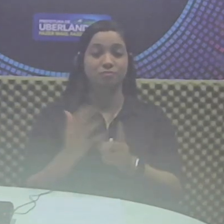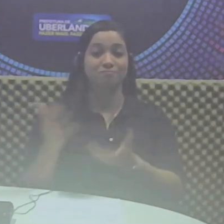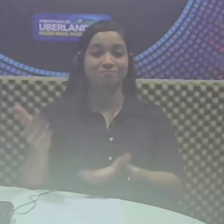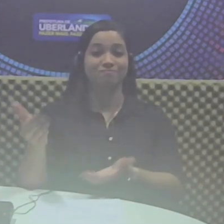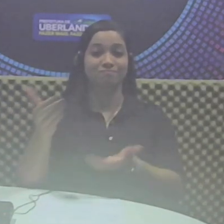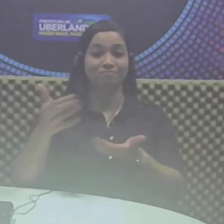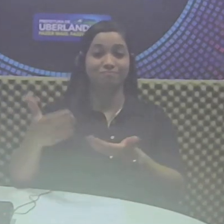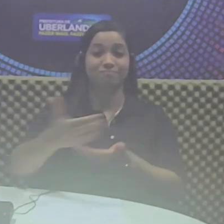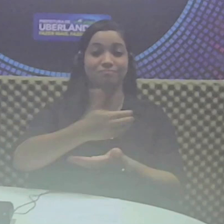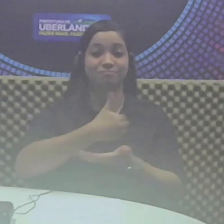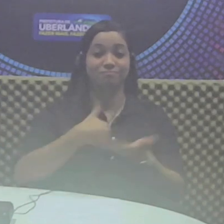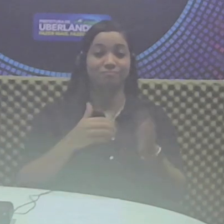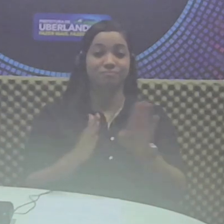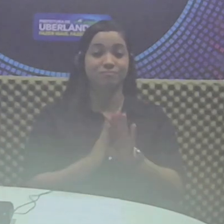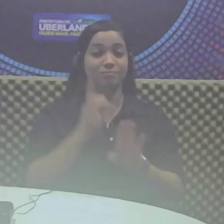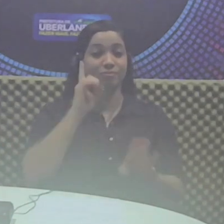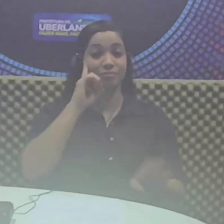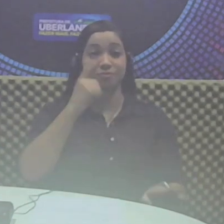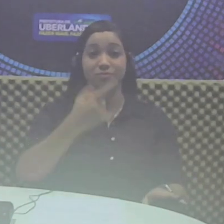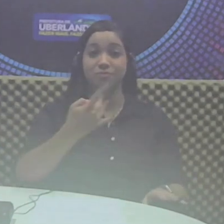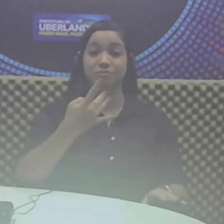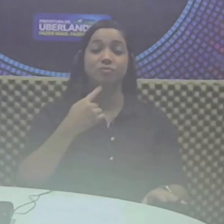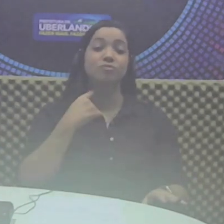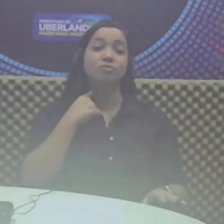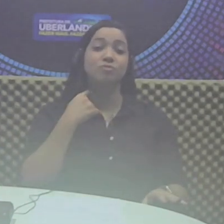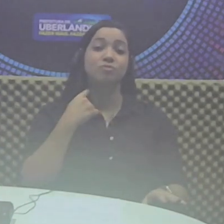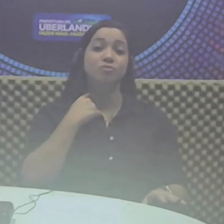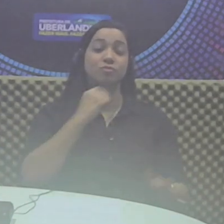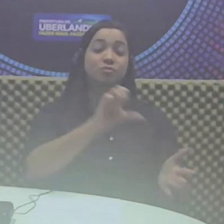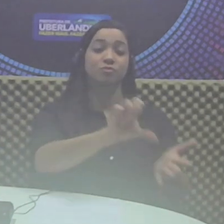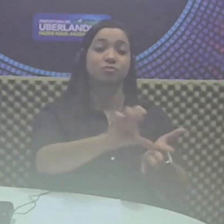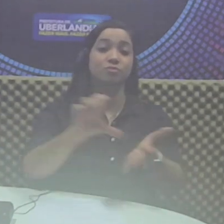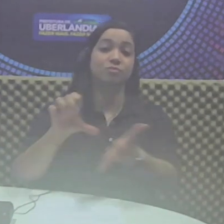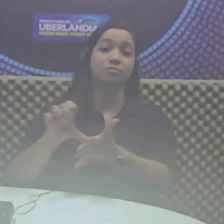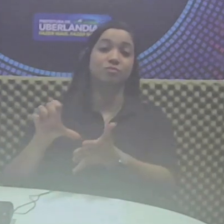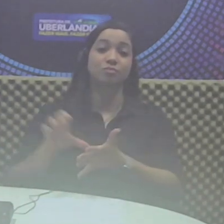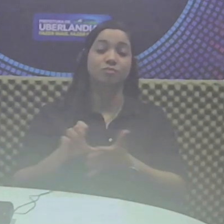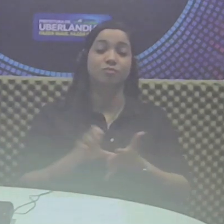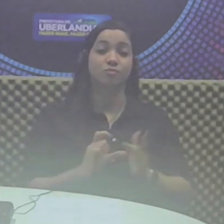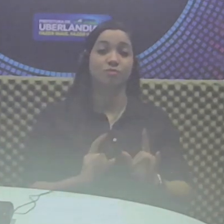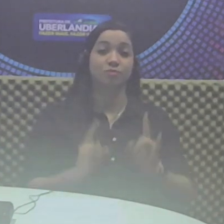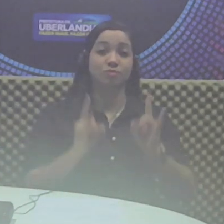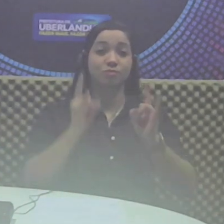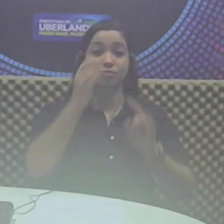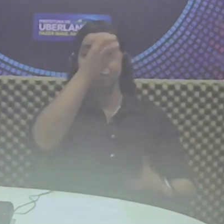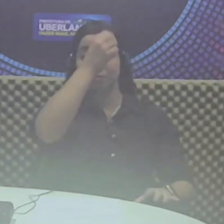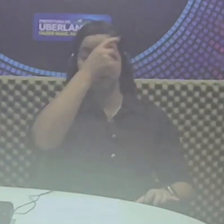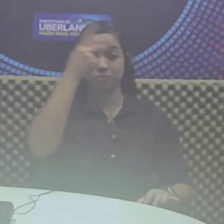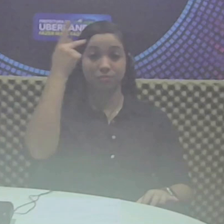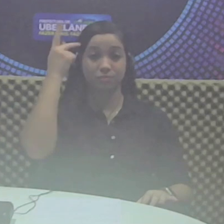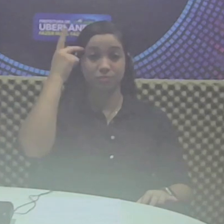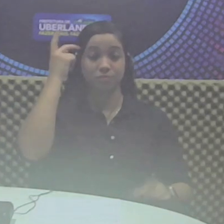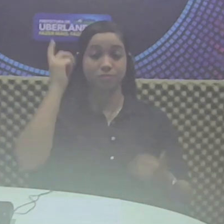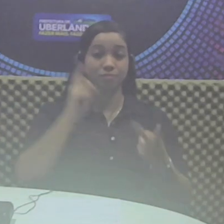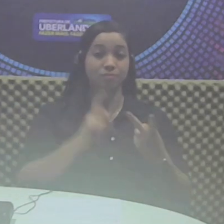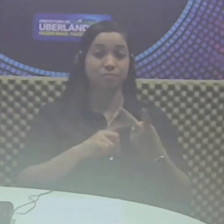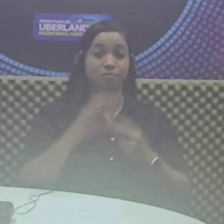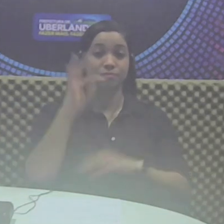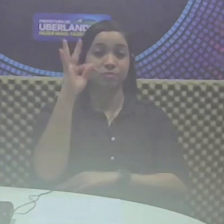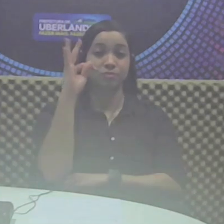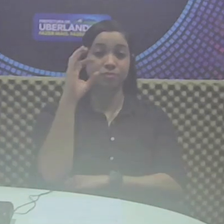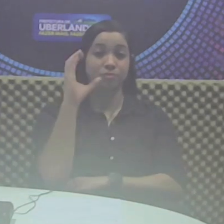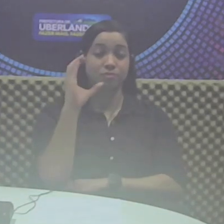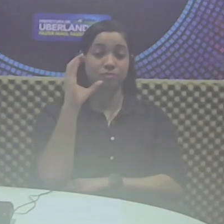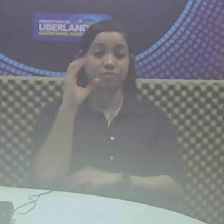24 de maio com pontos de coleta no Centro Administrativo municipal no terminal central e em outros